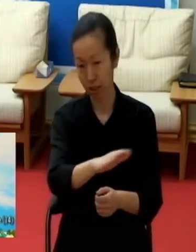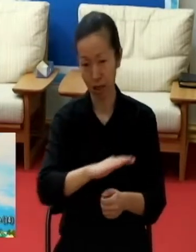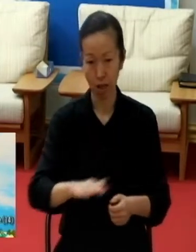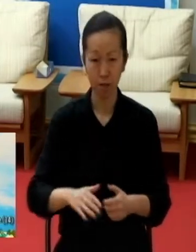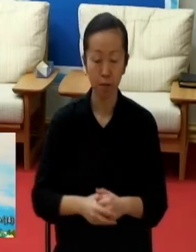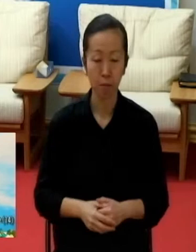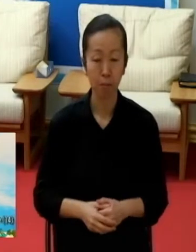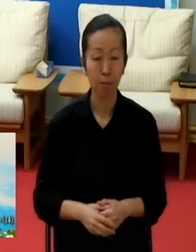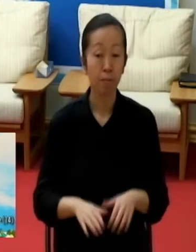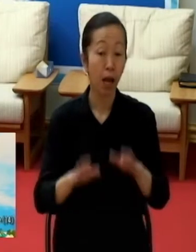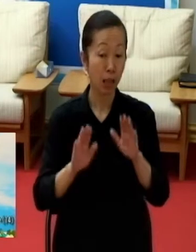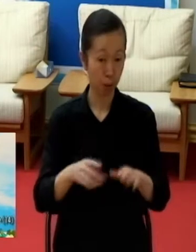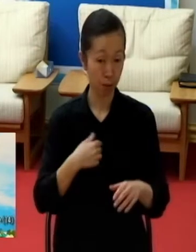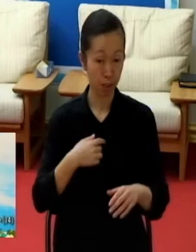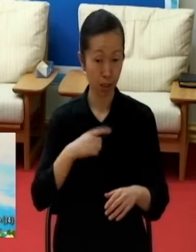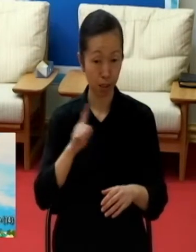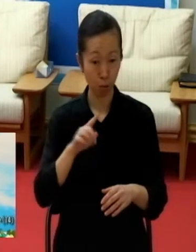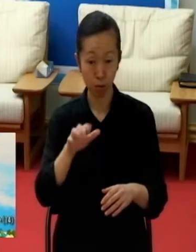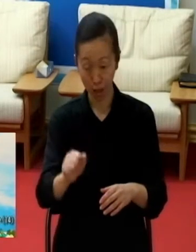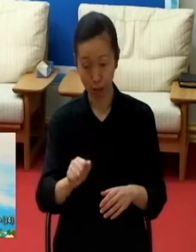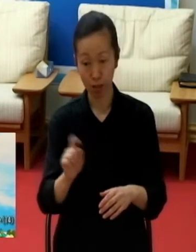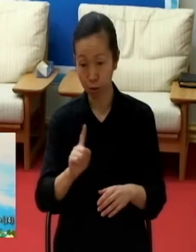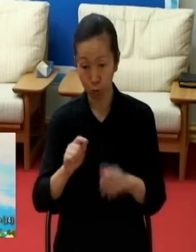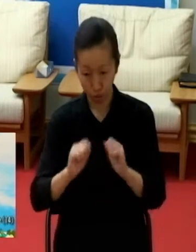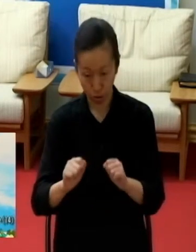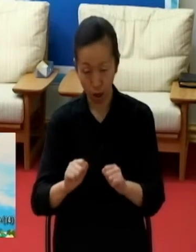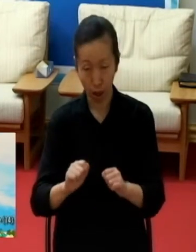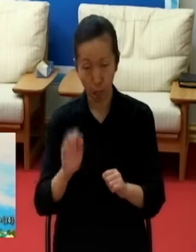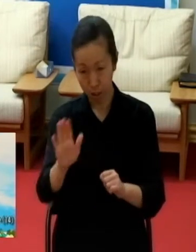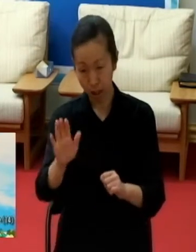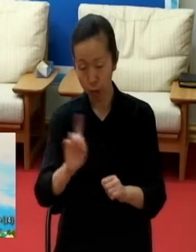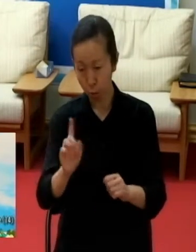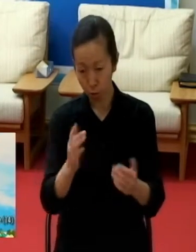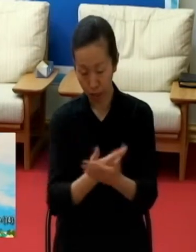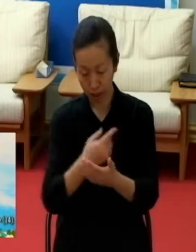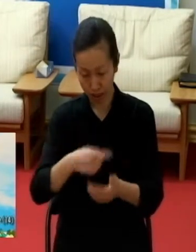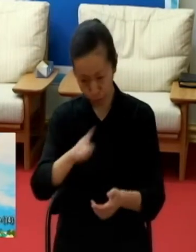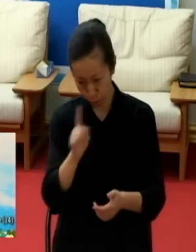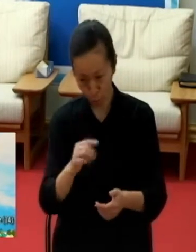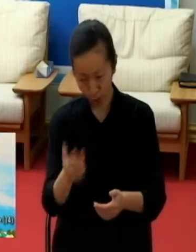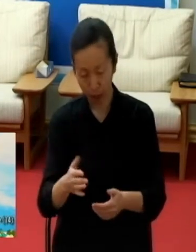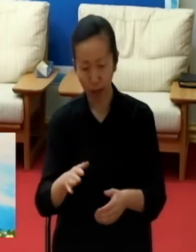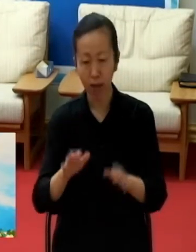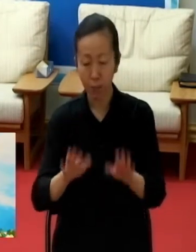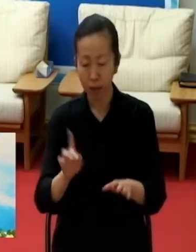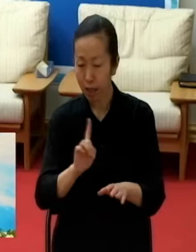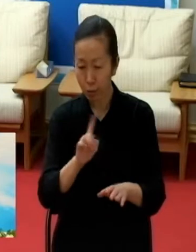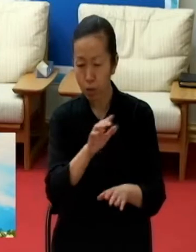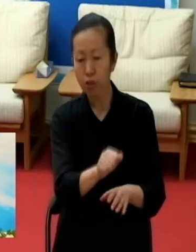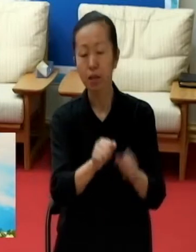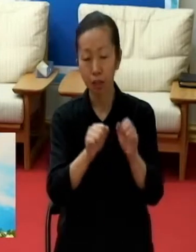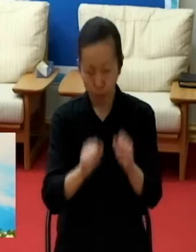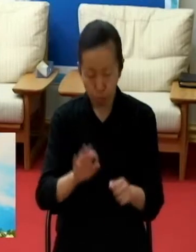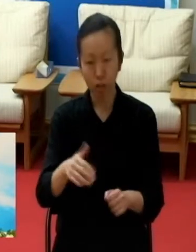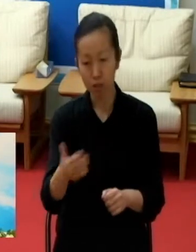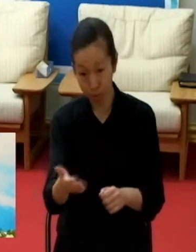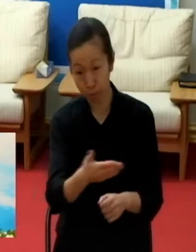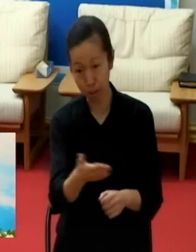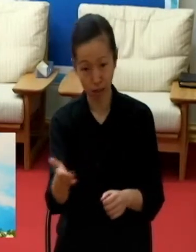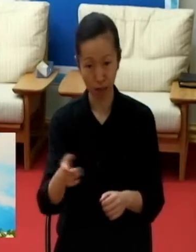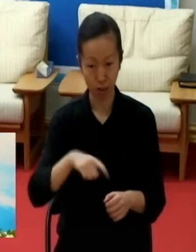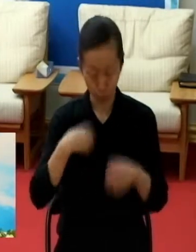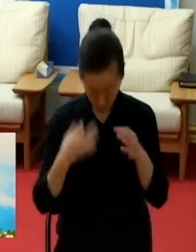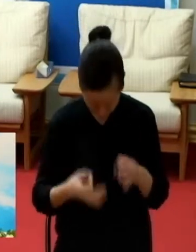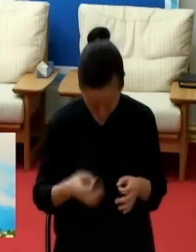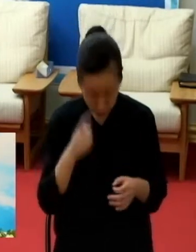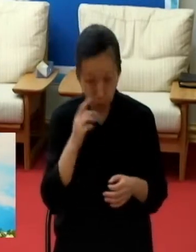나의 미래입니다. 今私が何を掴むかそれが自分の未来です 여러분 인생에 전도와 선교를 위한 기도를 멈추시기